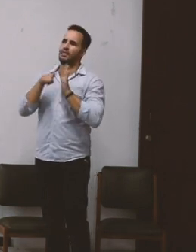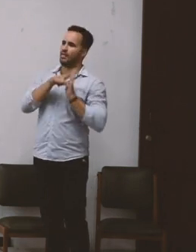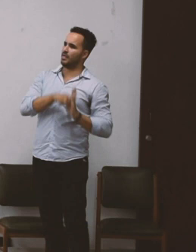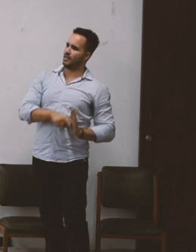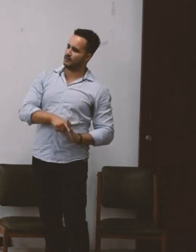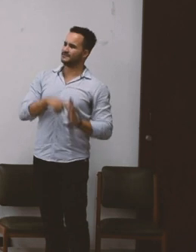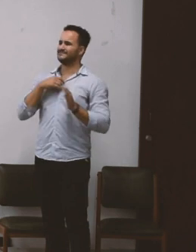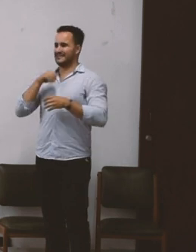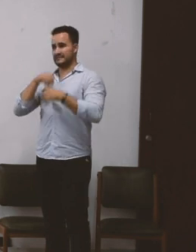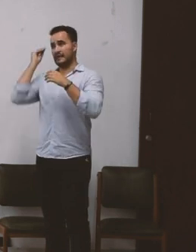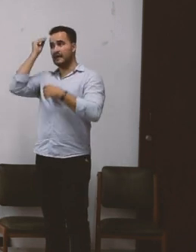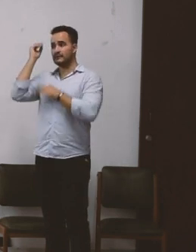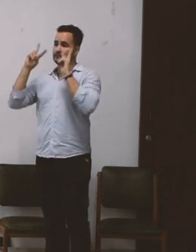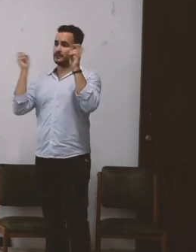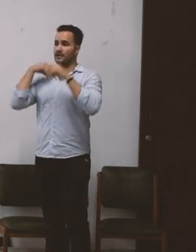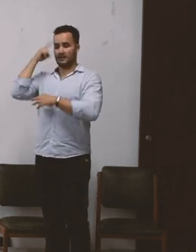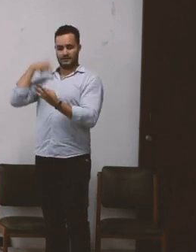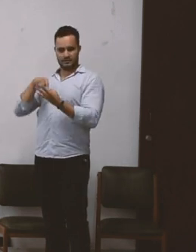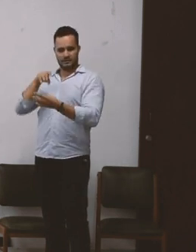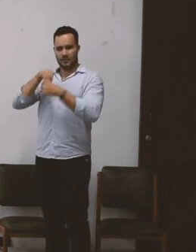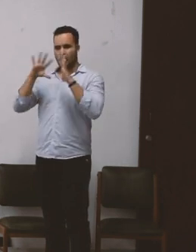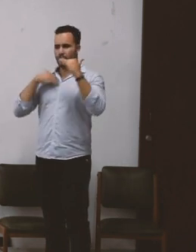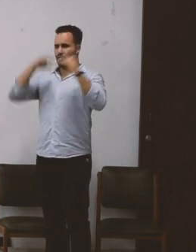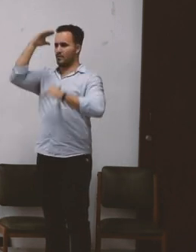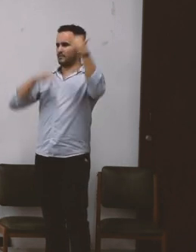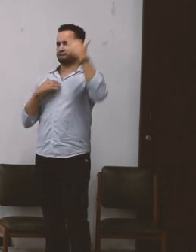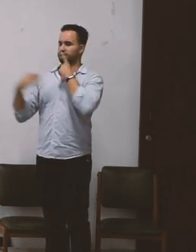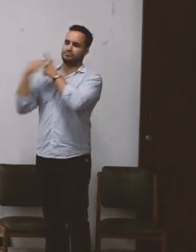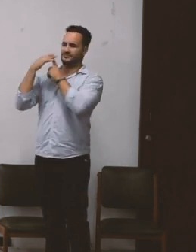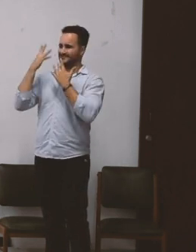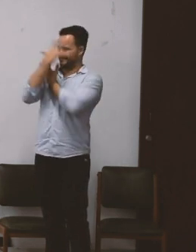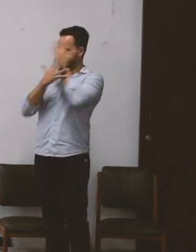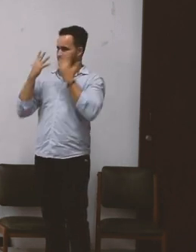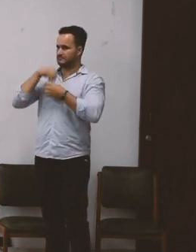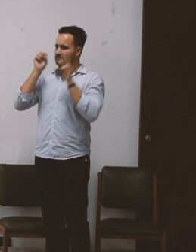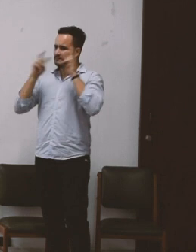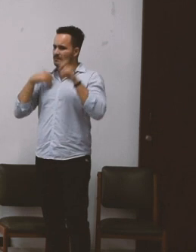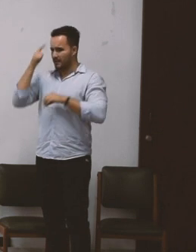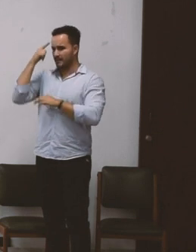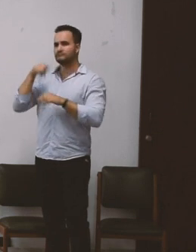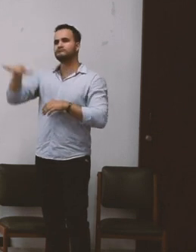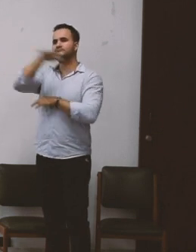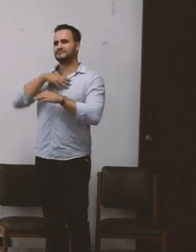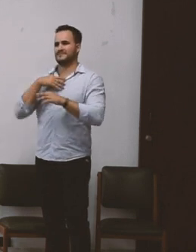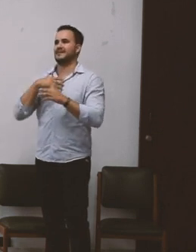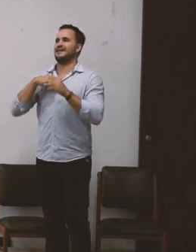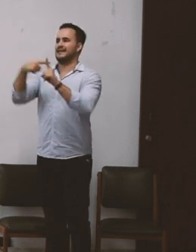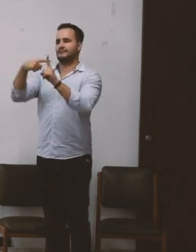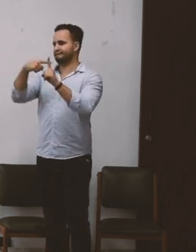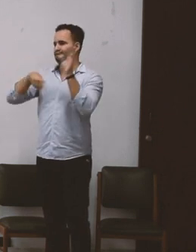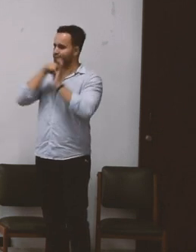ataca, forma y aísla la subjetividad de la desigualdad estructural, redefiniendo una percepción optimista hacia el mundo y la propia vida